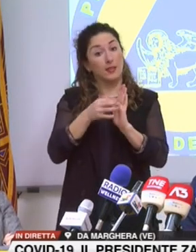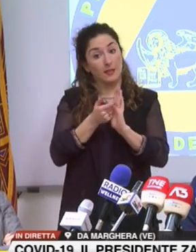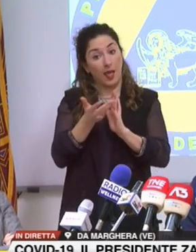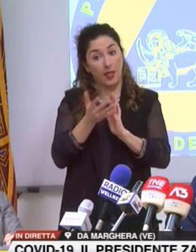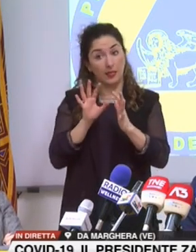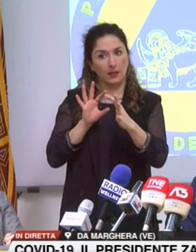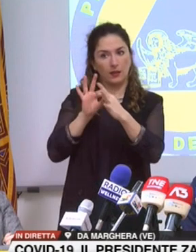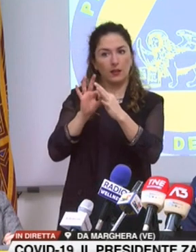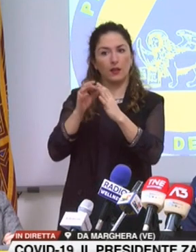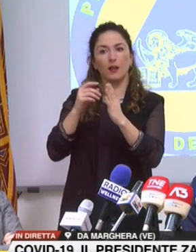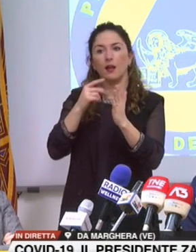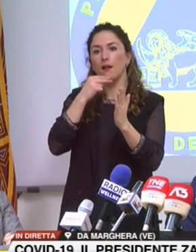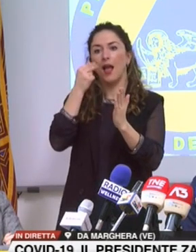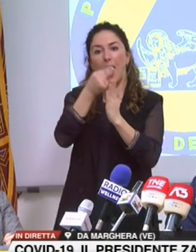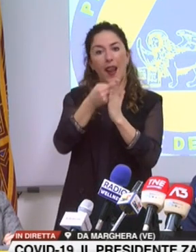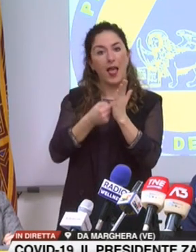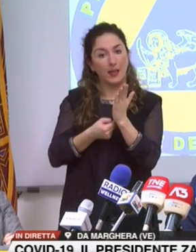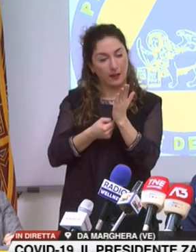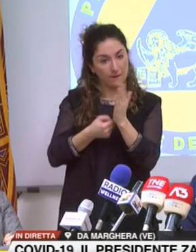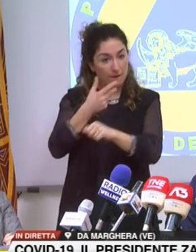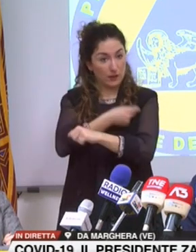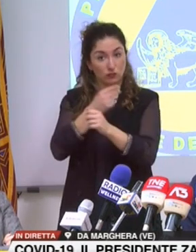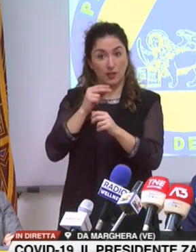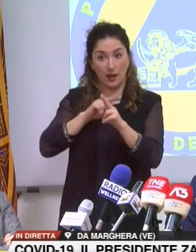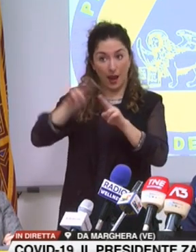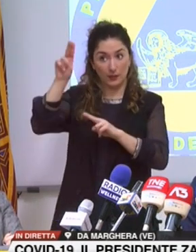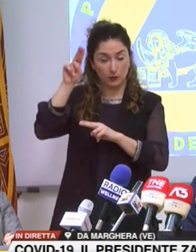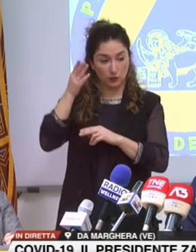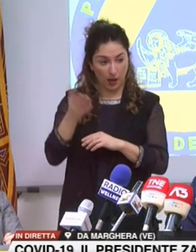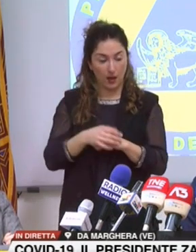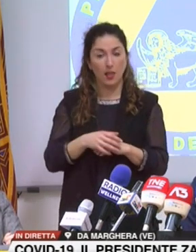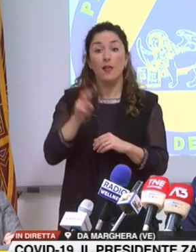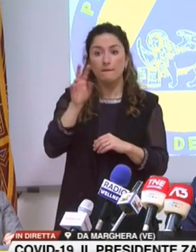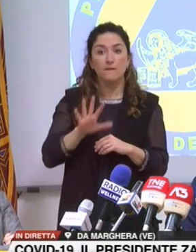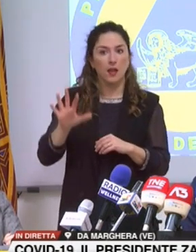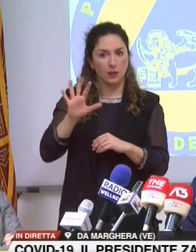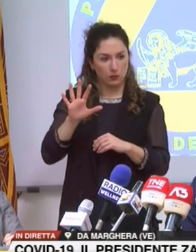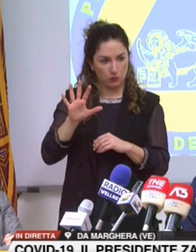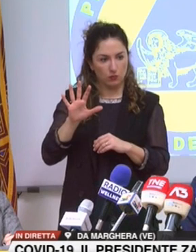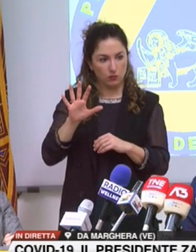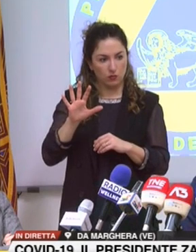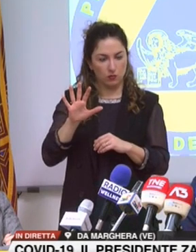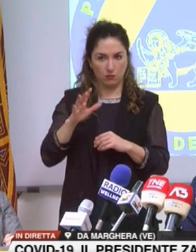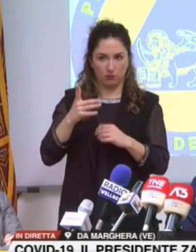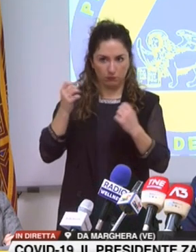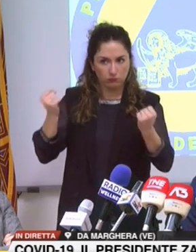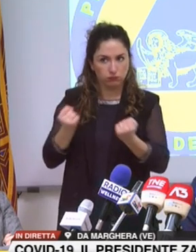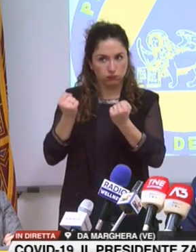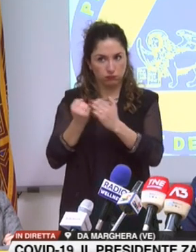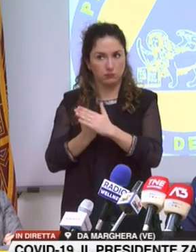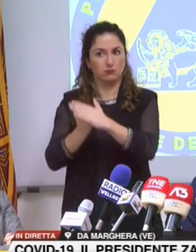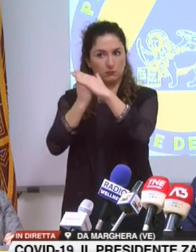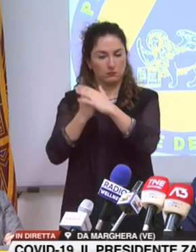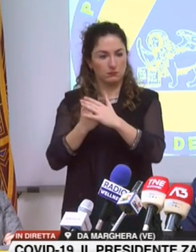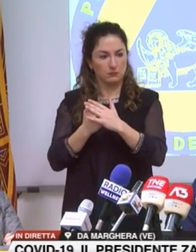che è l'anagrafe vaccinale nazionale, allo sviluppo della quale il Veneto ha dato, lo evidenzio, un notevole contributo che a regime